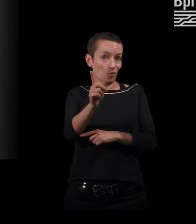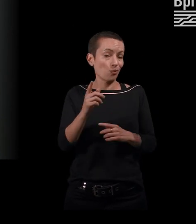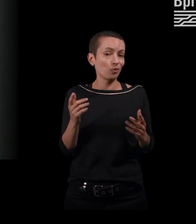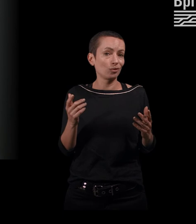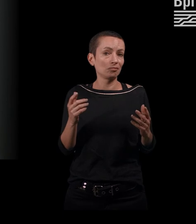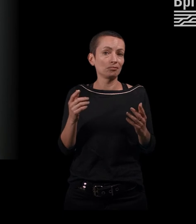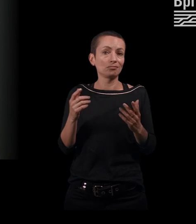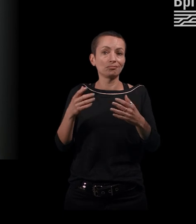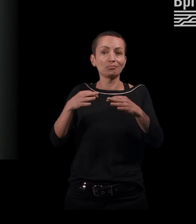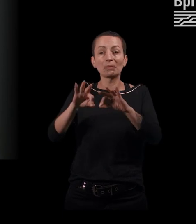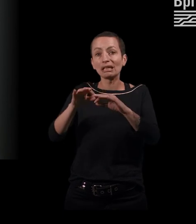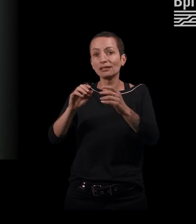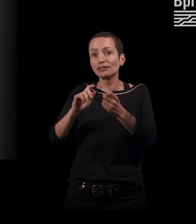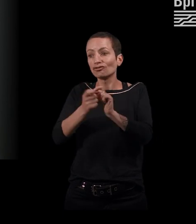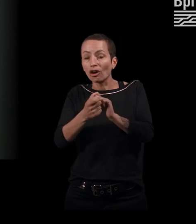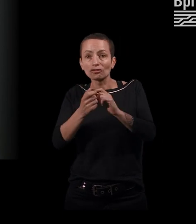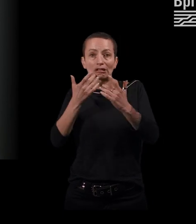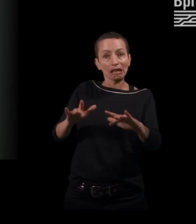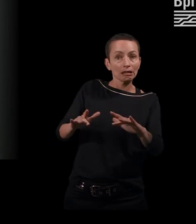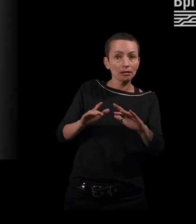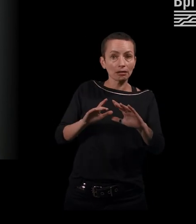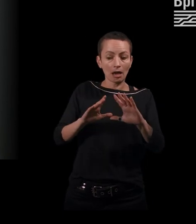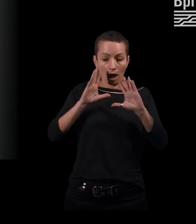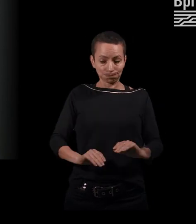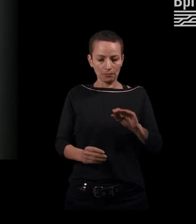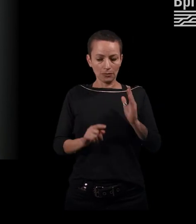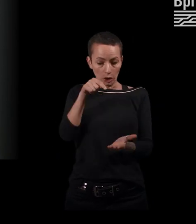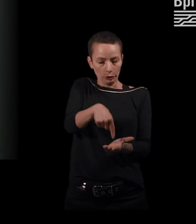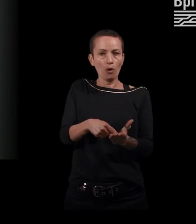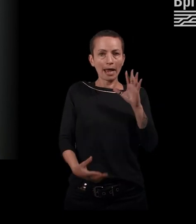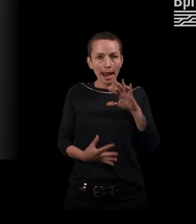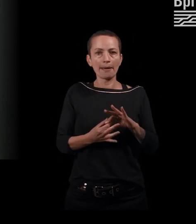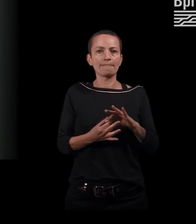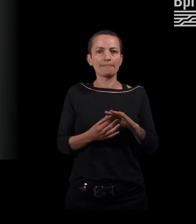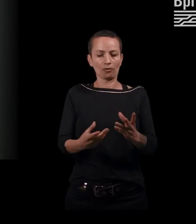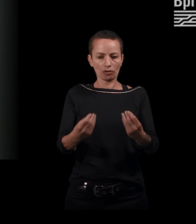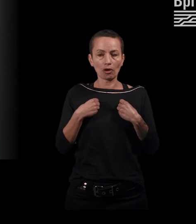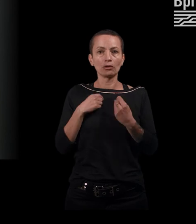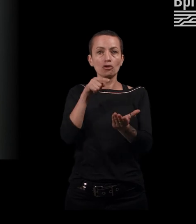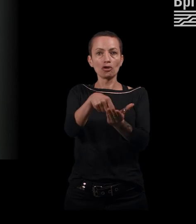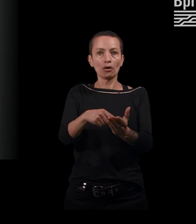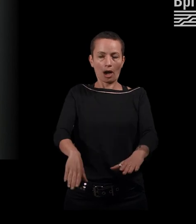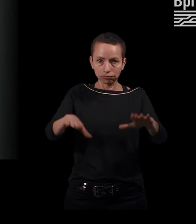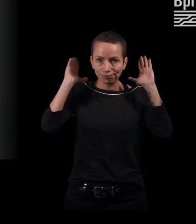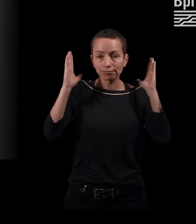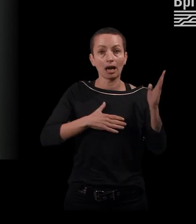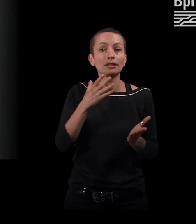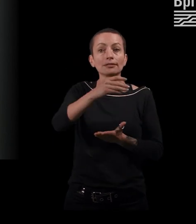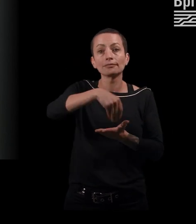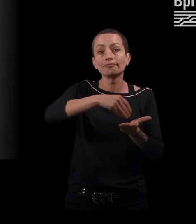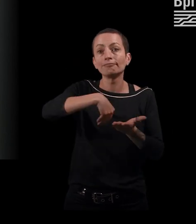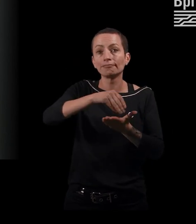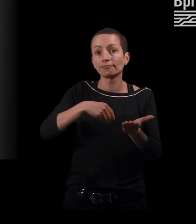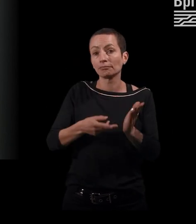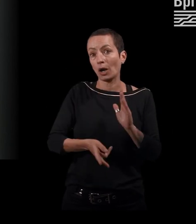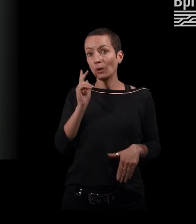ou l'expatriation, ou en tout cas être dans un lieu, me fait rentrer dans ce lieu à travers l'écriture